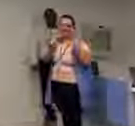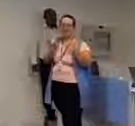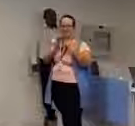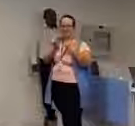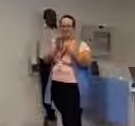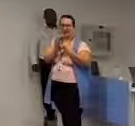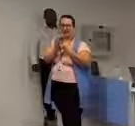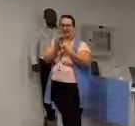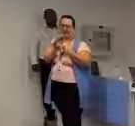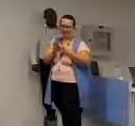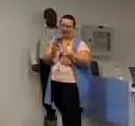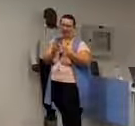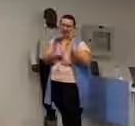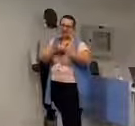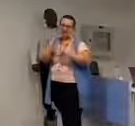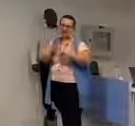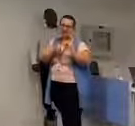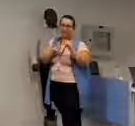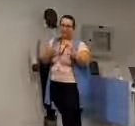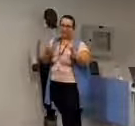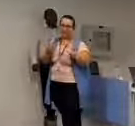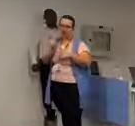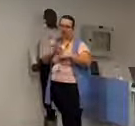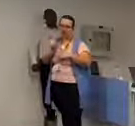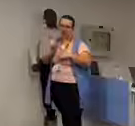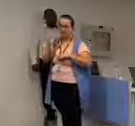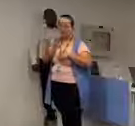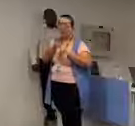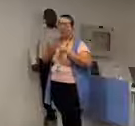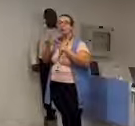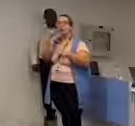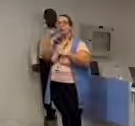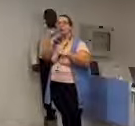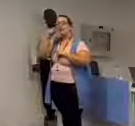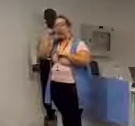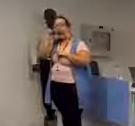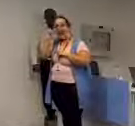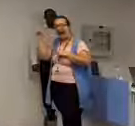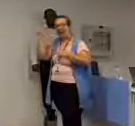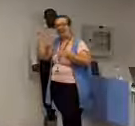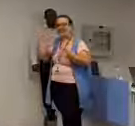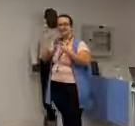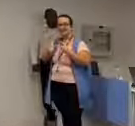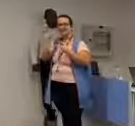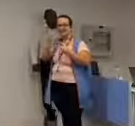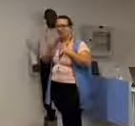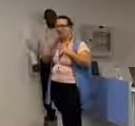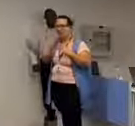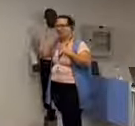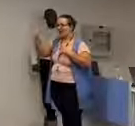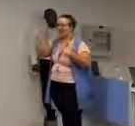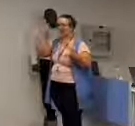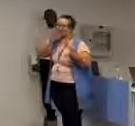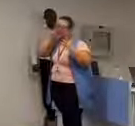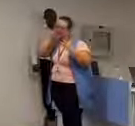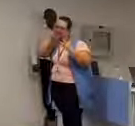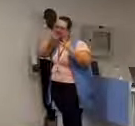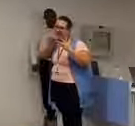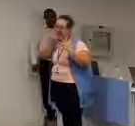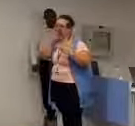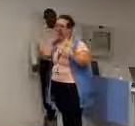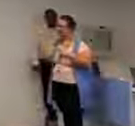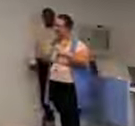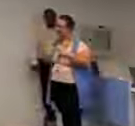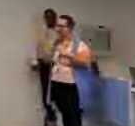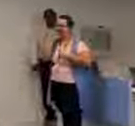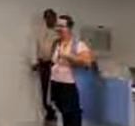ferramentarias, das boas práticas hoje na Ásia, na Europa e nos Estados Unidos. Ok? E ainda assim o Brasil está